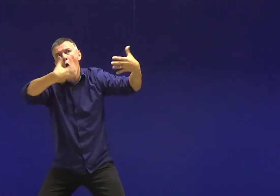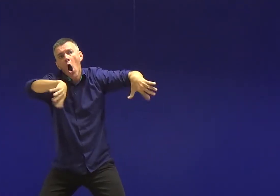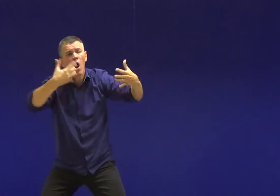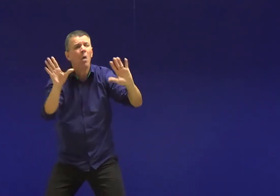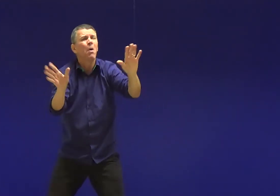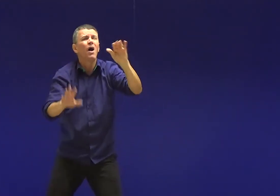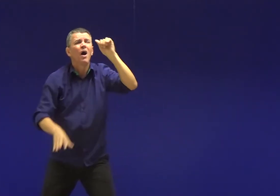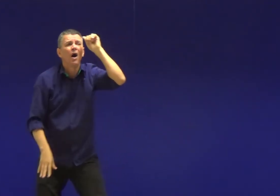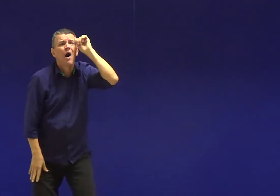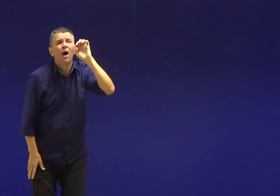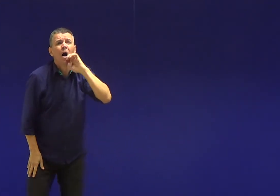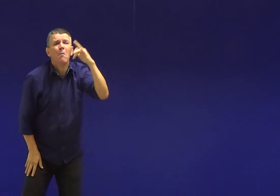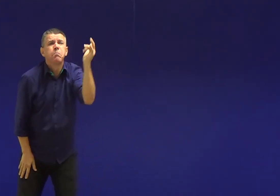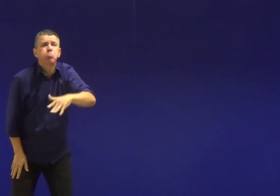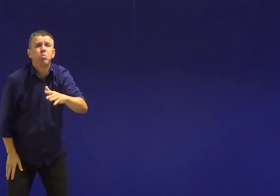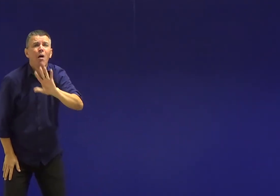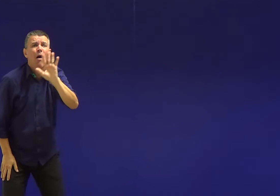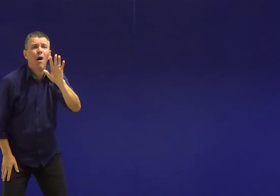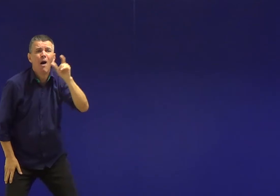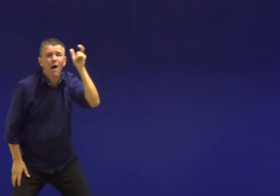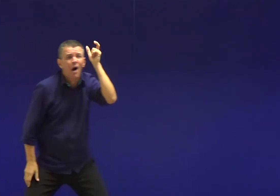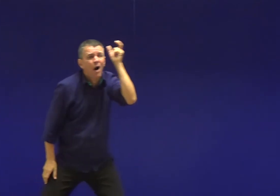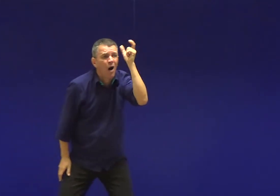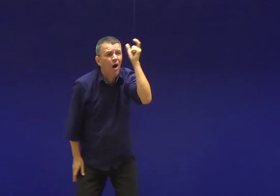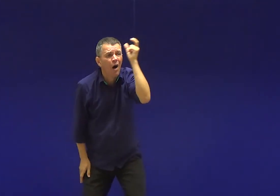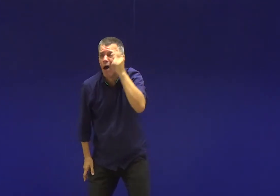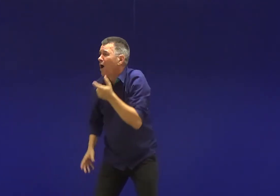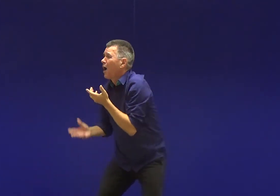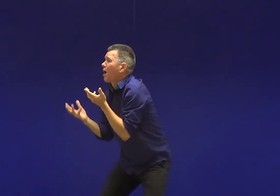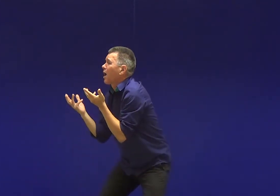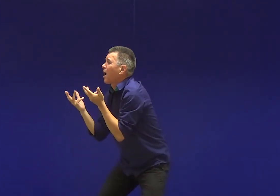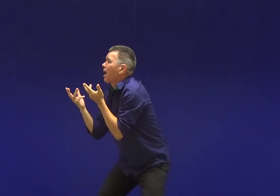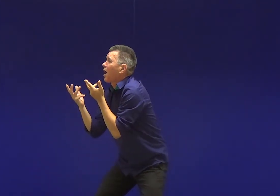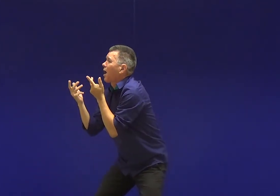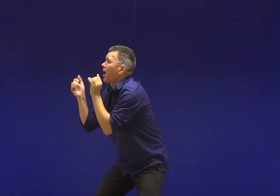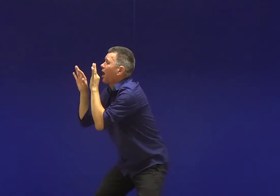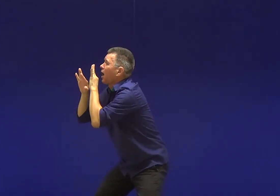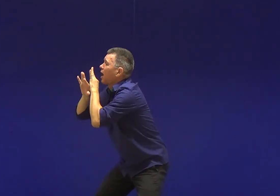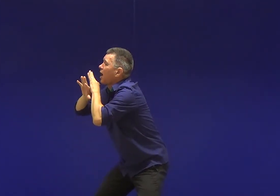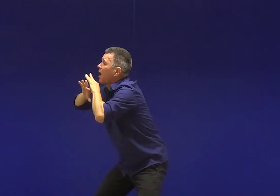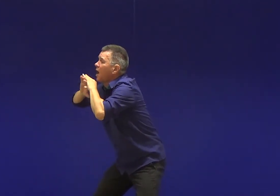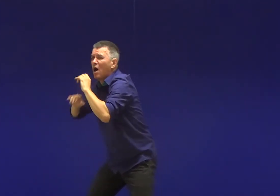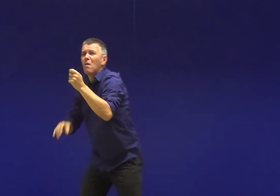Tentado pelo diabo, sim. Mas Adão e Eva só comeram da maçã. Foi uma coisa.